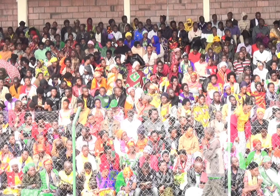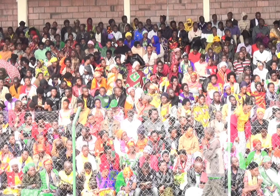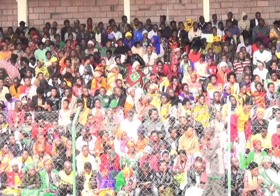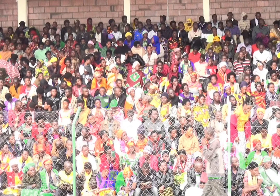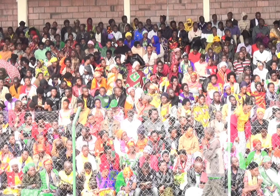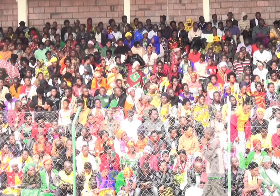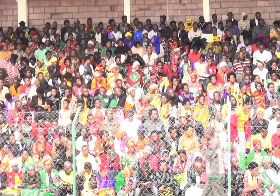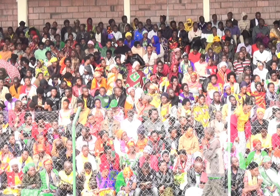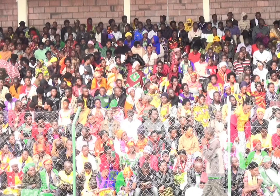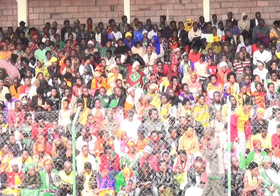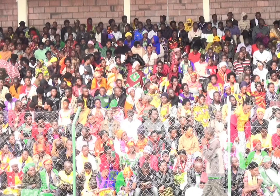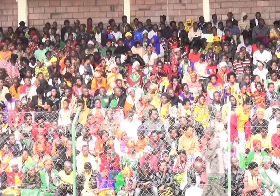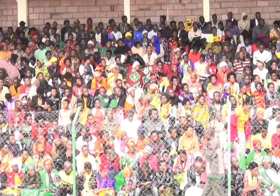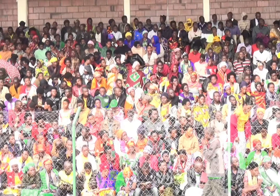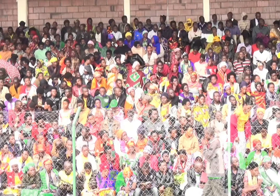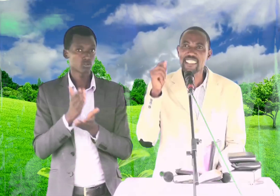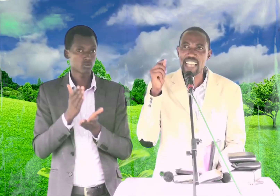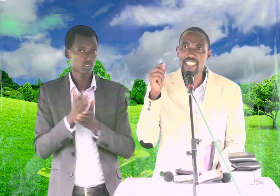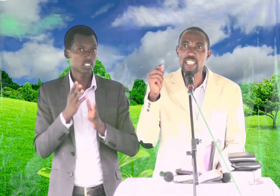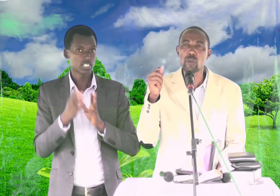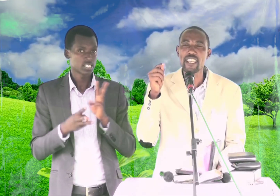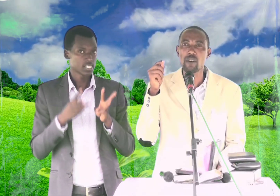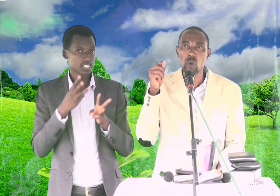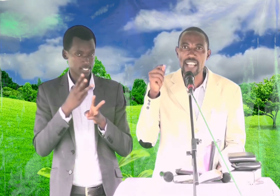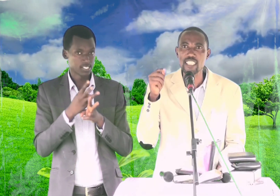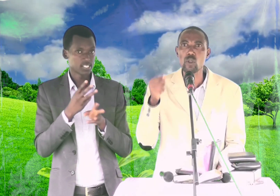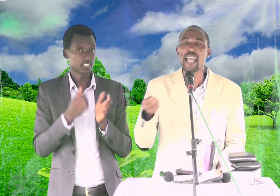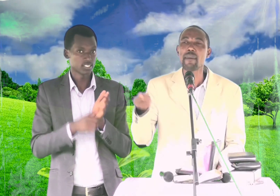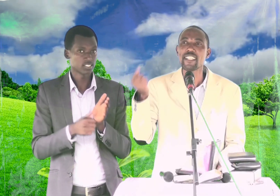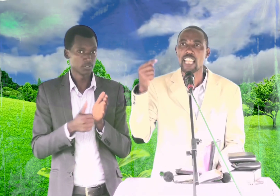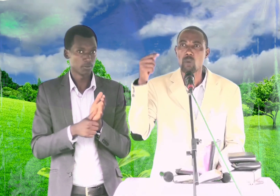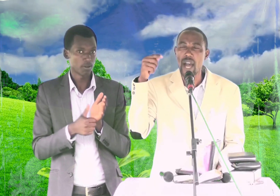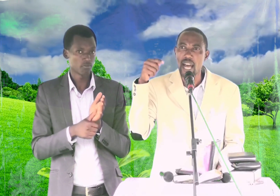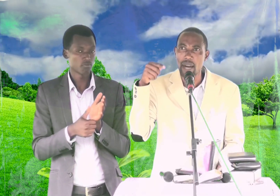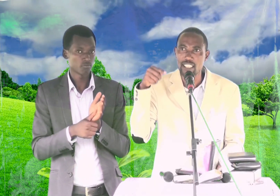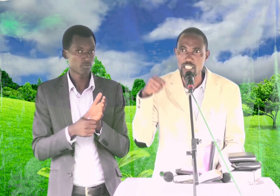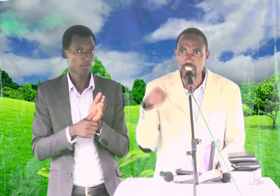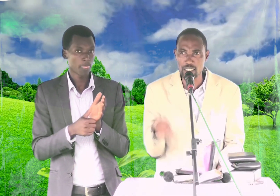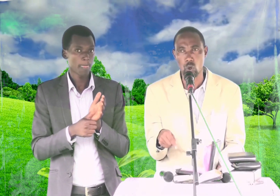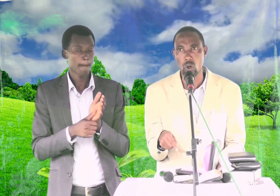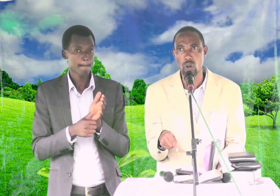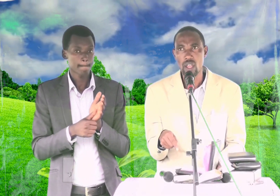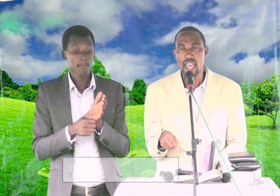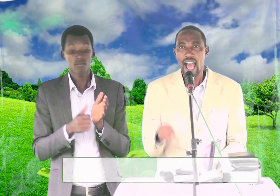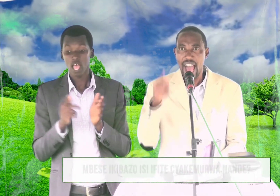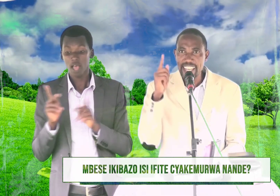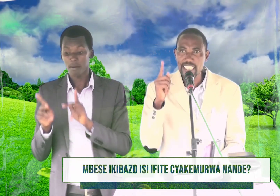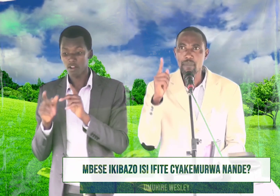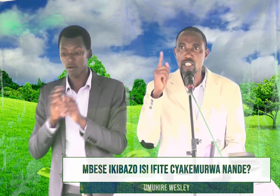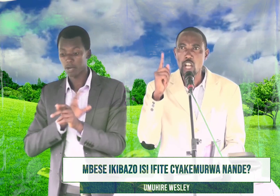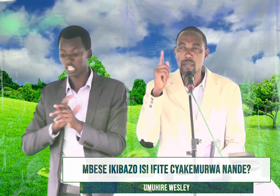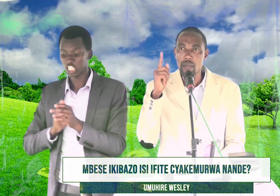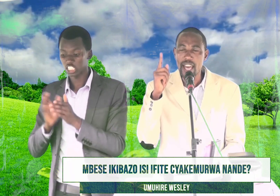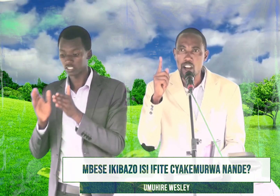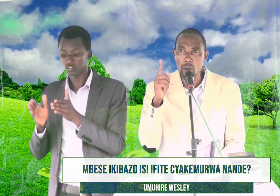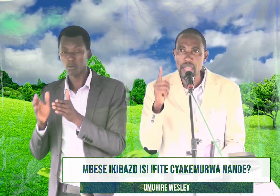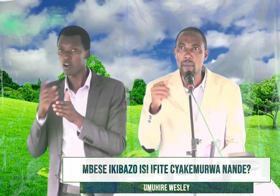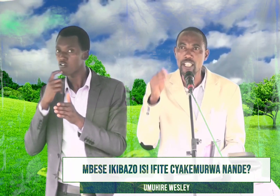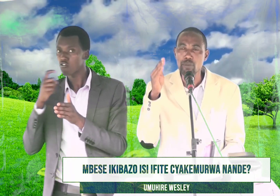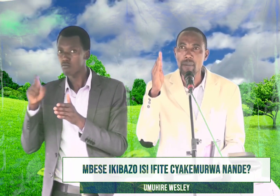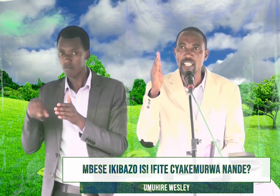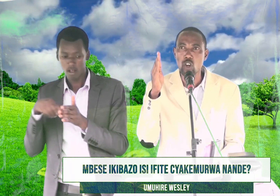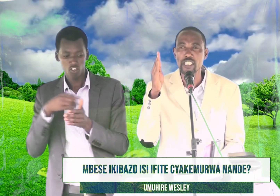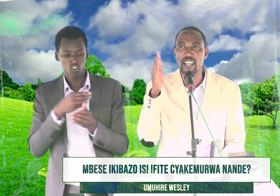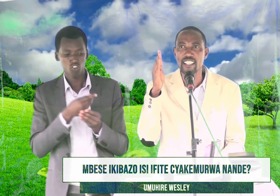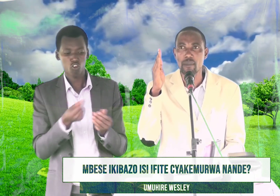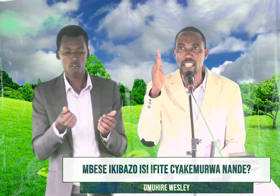ishyano. Isi ifite ikibazo kandi cyari gikwiye kurangizwa n'abiyita ko ari abakristo. Ariko imico n'imibereho byabo